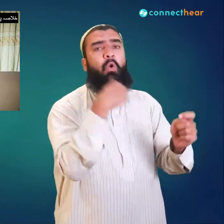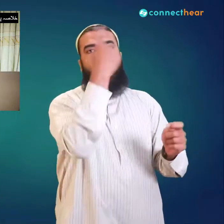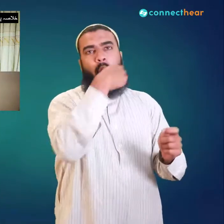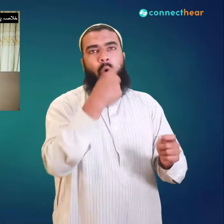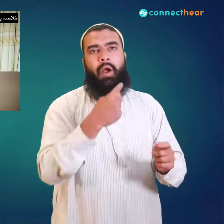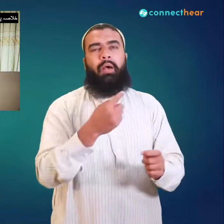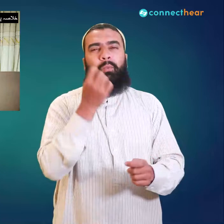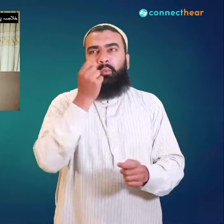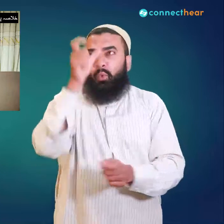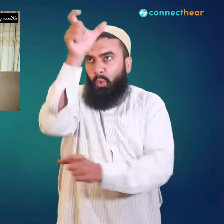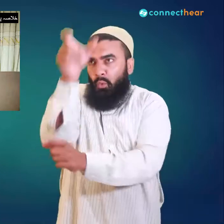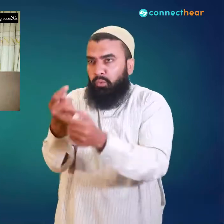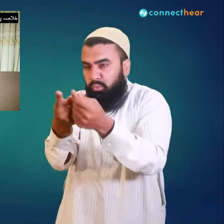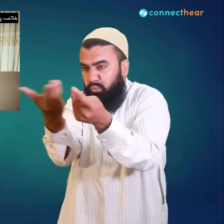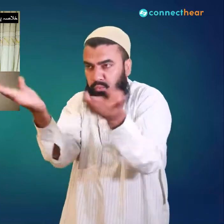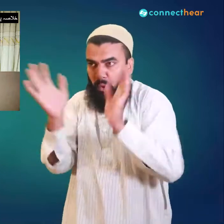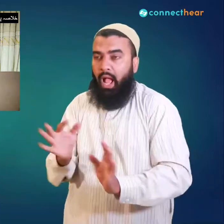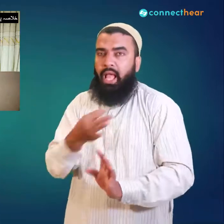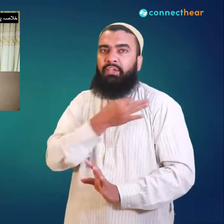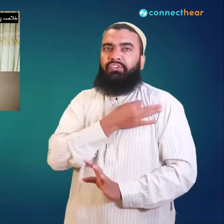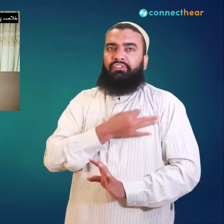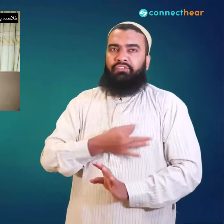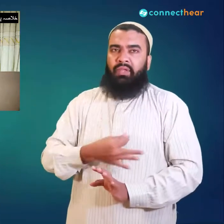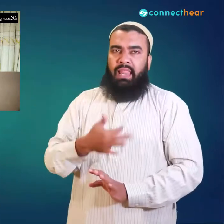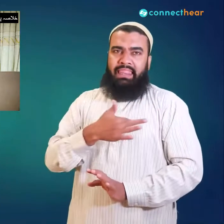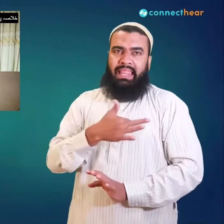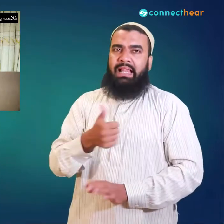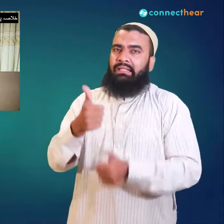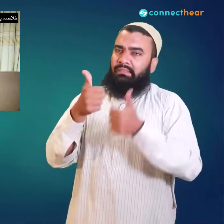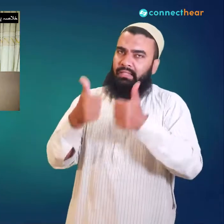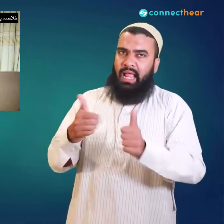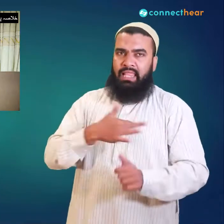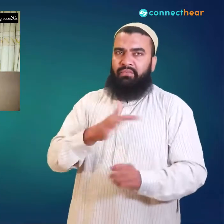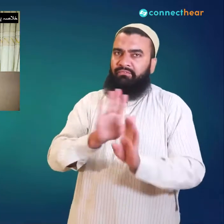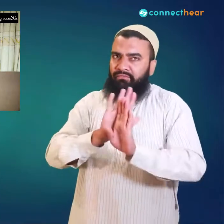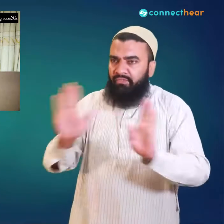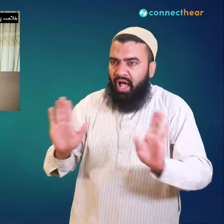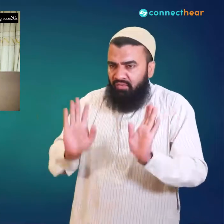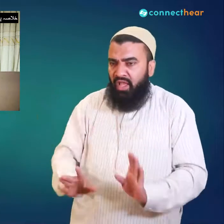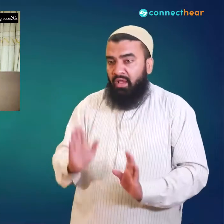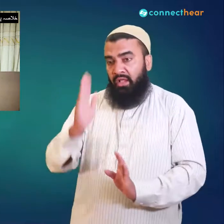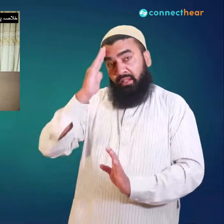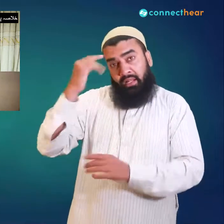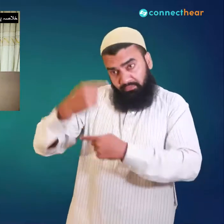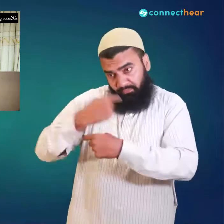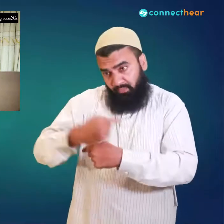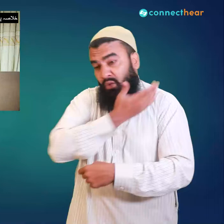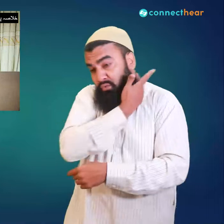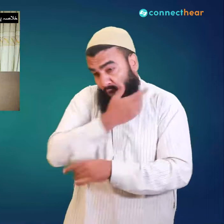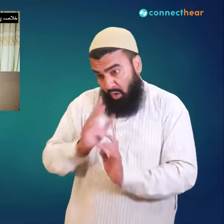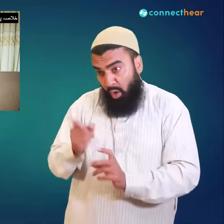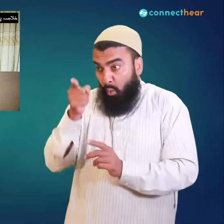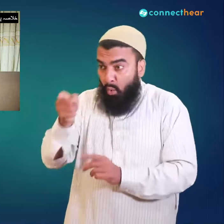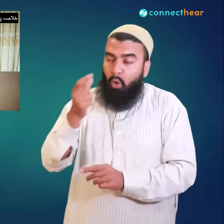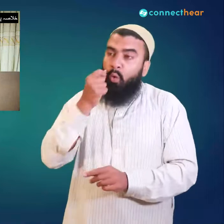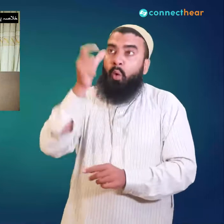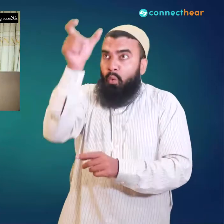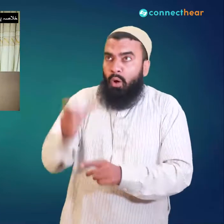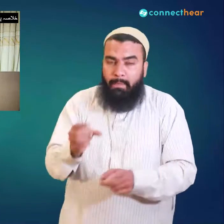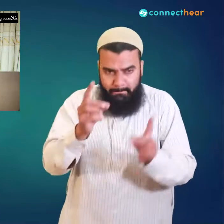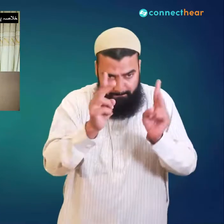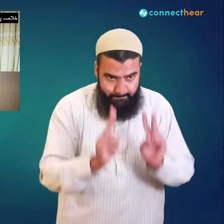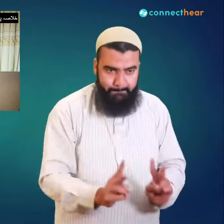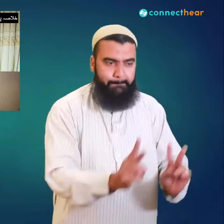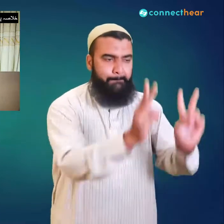ہیں ان میں ذکر اذکار، تلاوت، نماز اور پڑھنا پڑھانا، سیکھنا سکھانا، یہ کام مسجدوں کے آباد